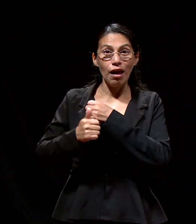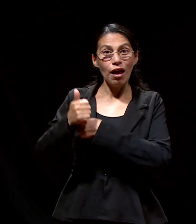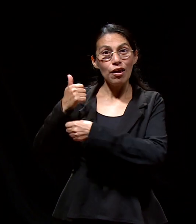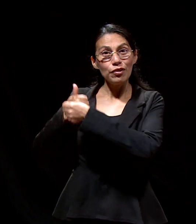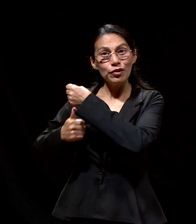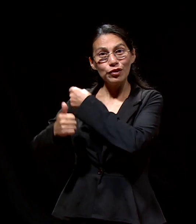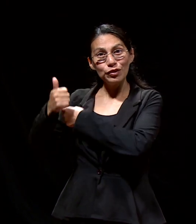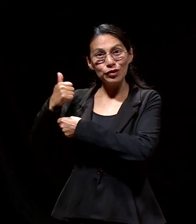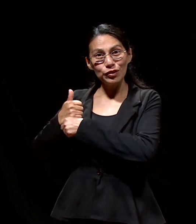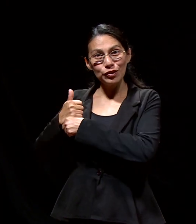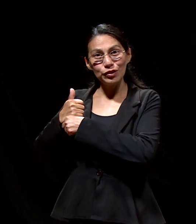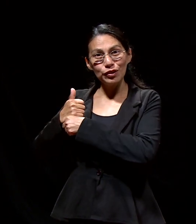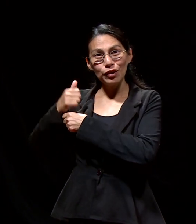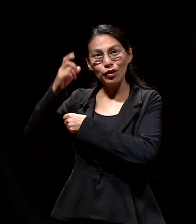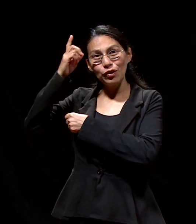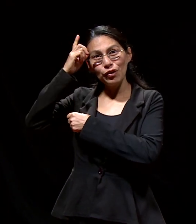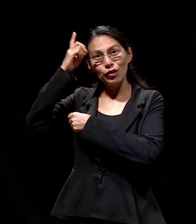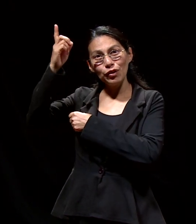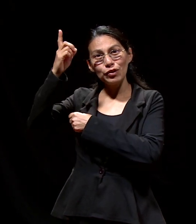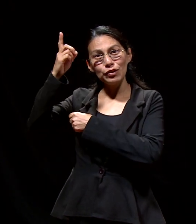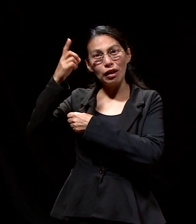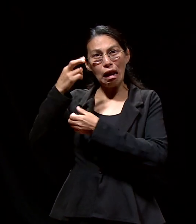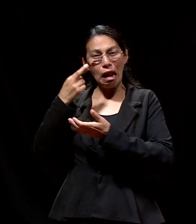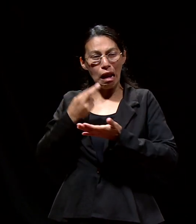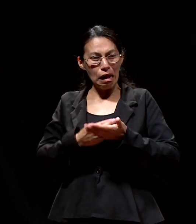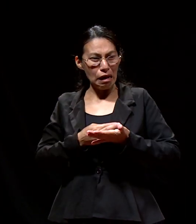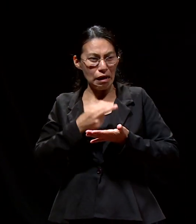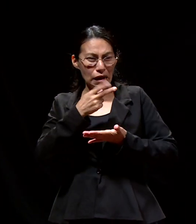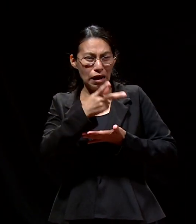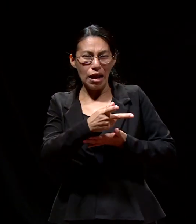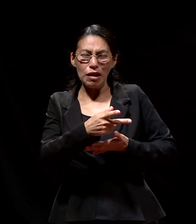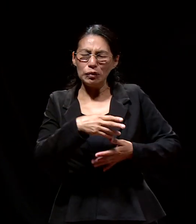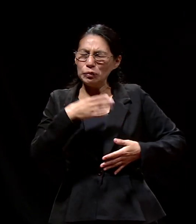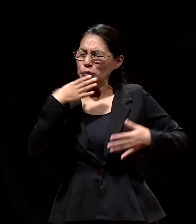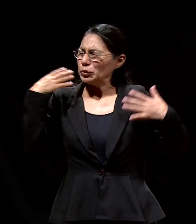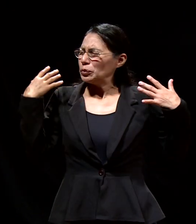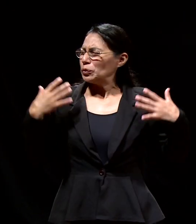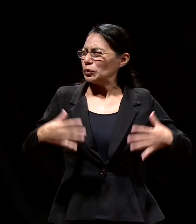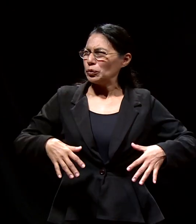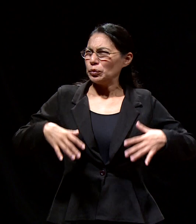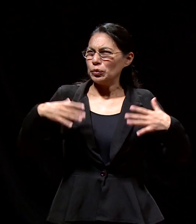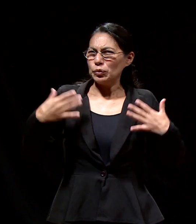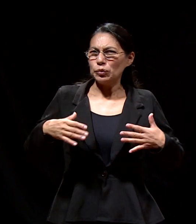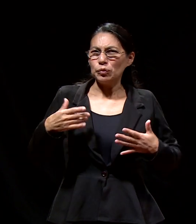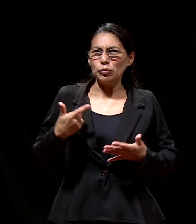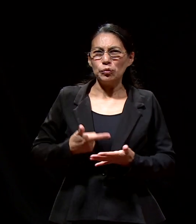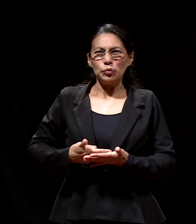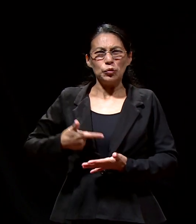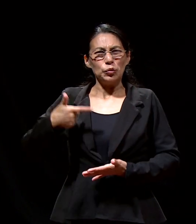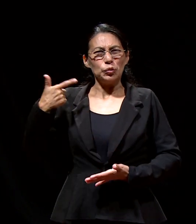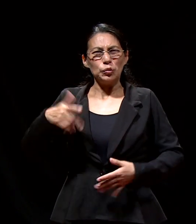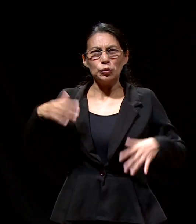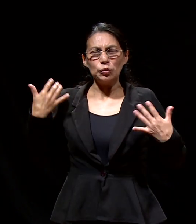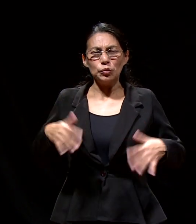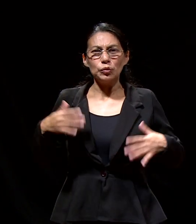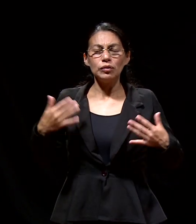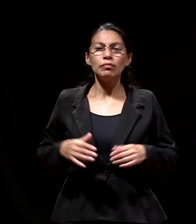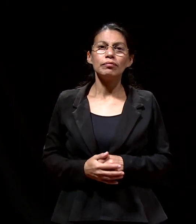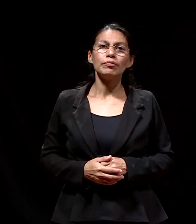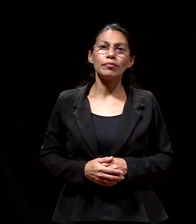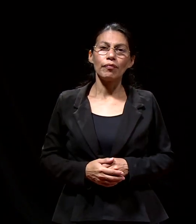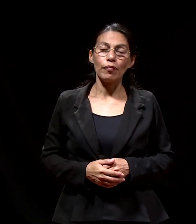el más grande de todos los regalos a la humanidad y no fue un objeto